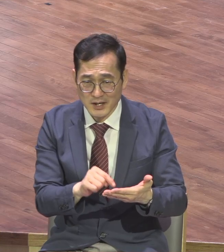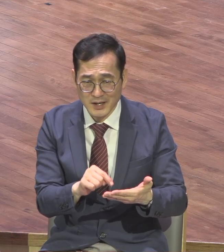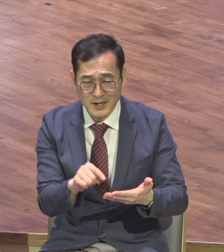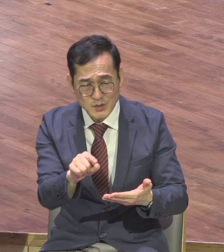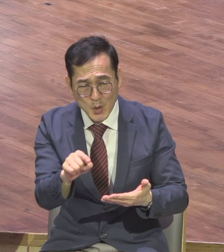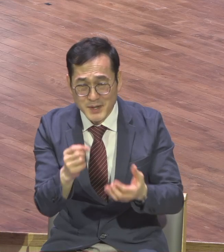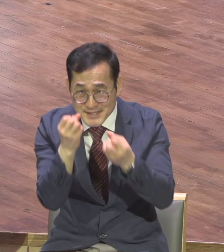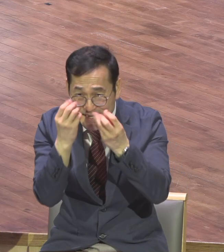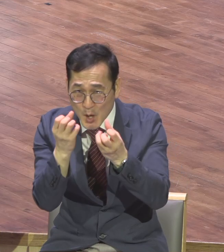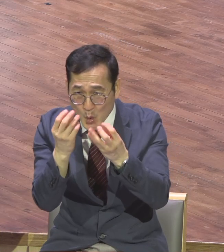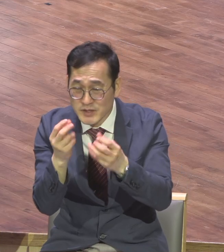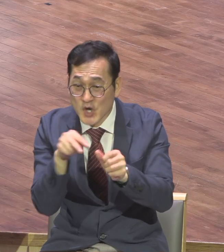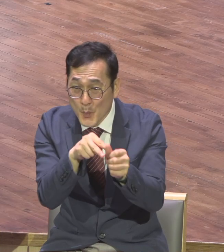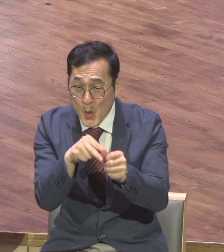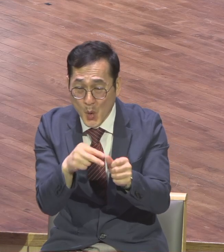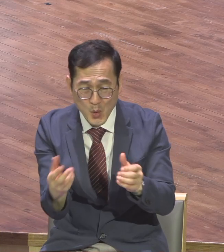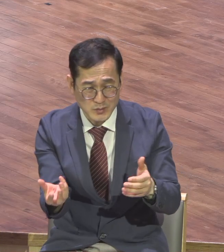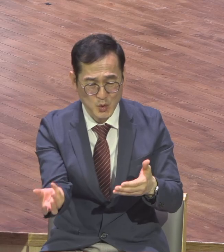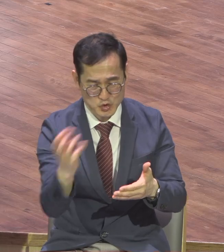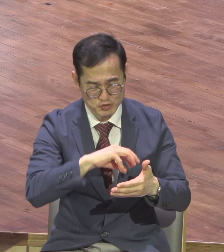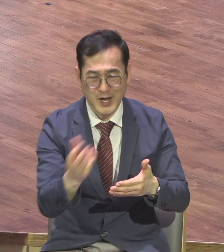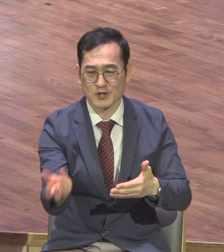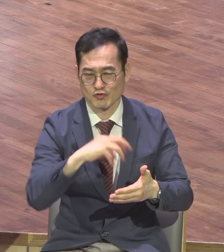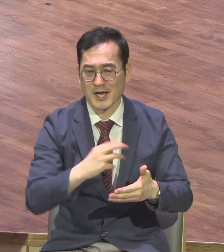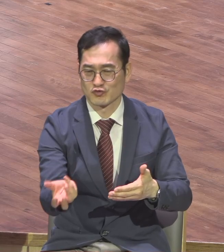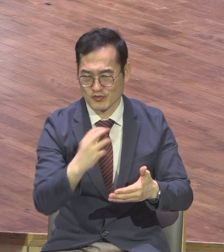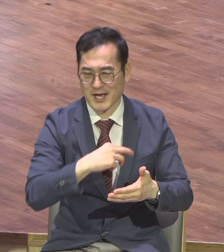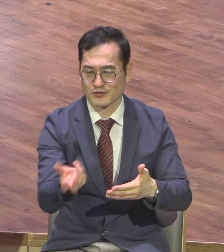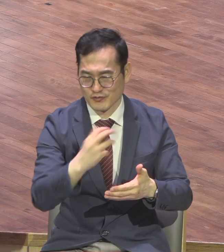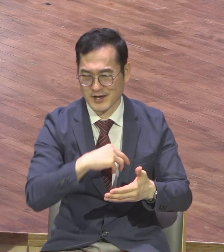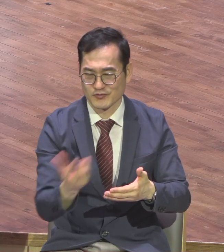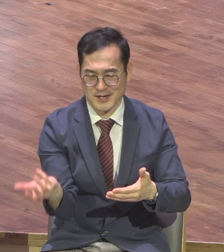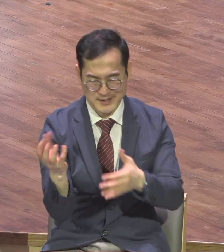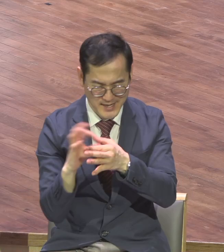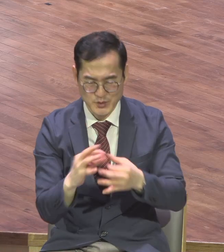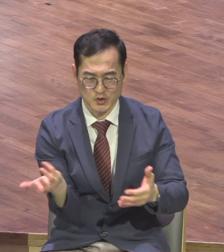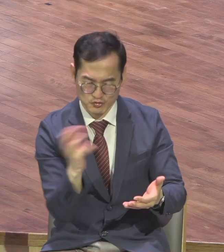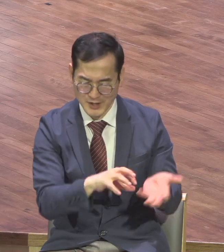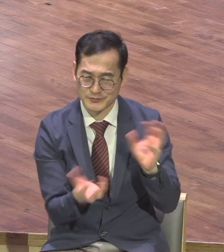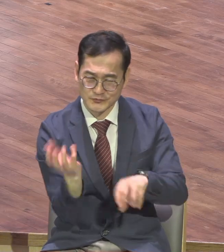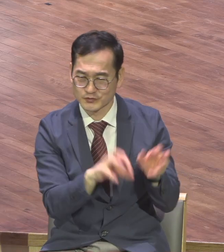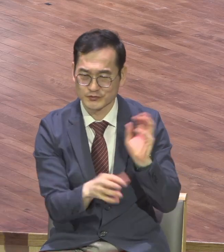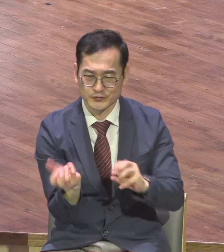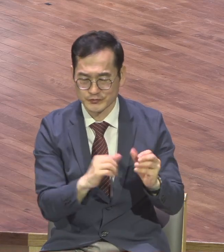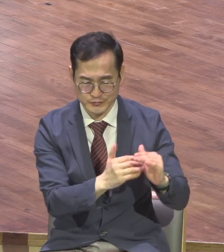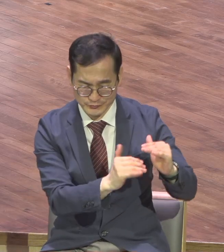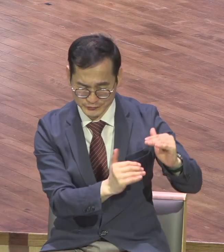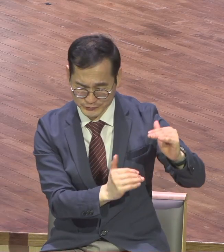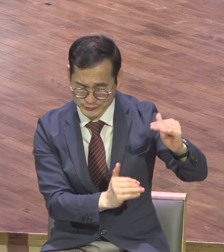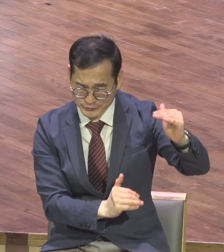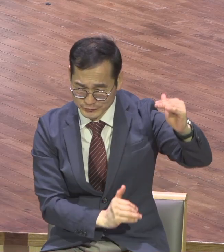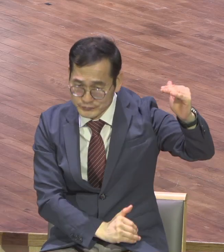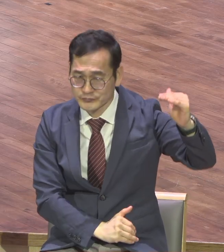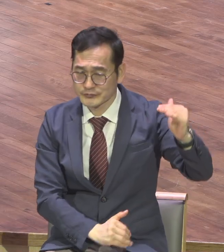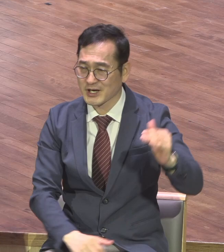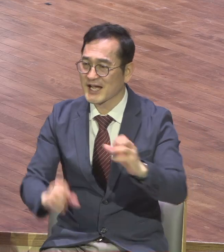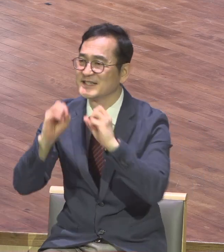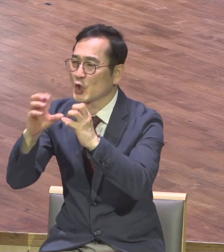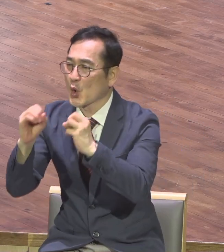업그레이드 하면서 237 나라 5천족 복음화를 향해서 이 봄의 열정까지 올인해 나가는 것이